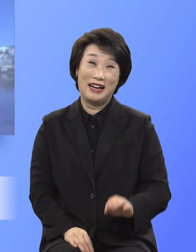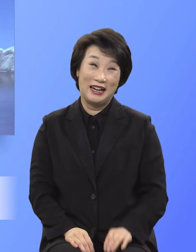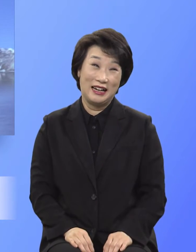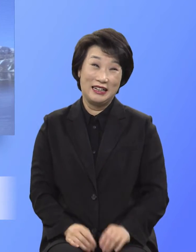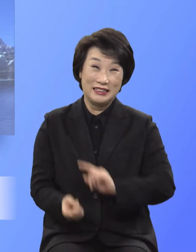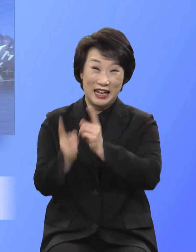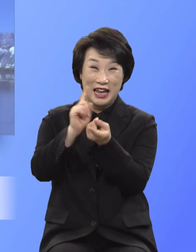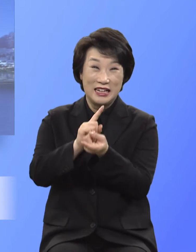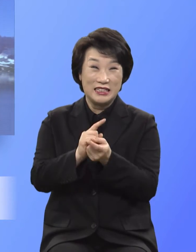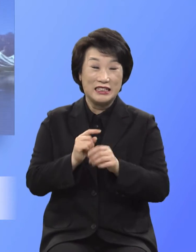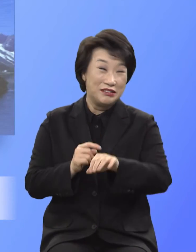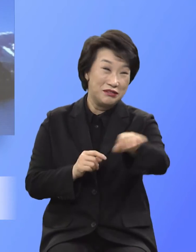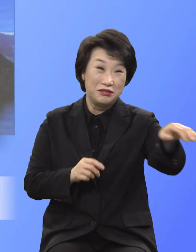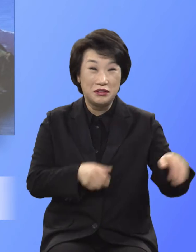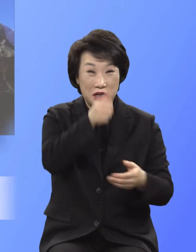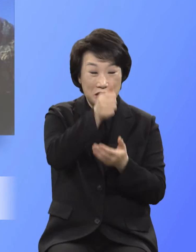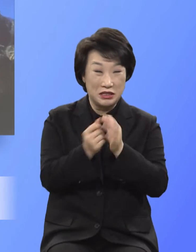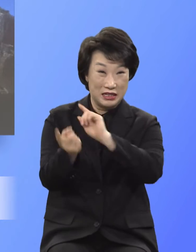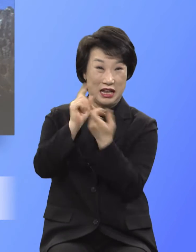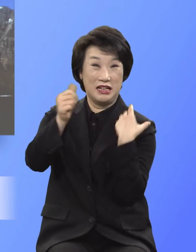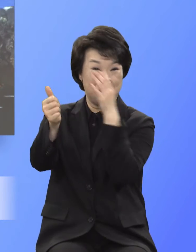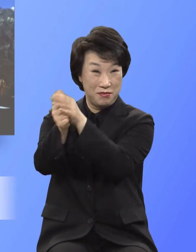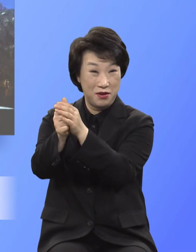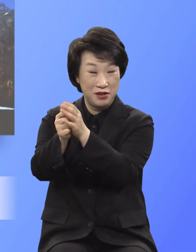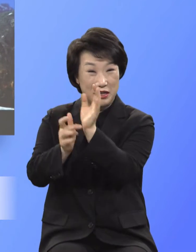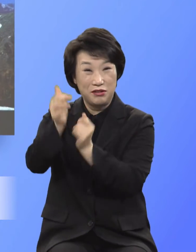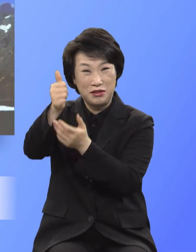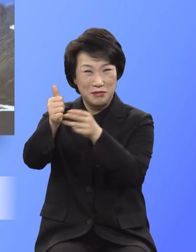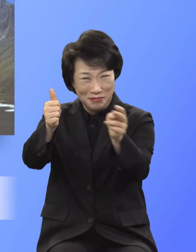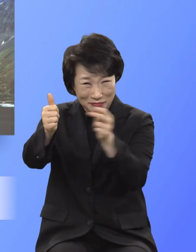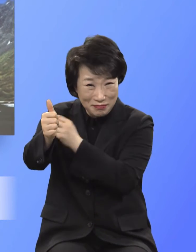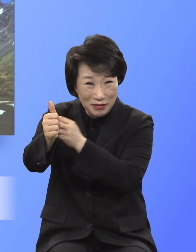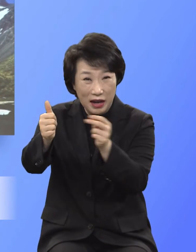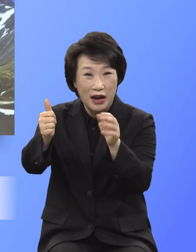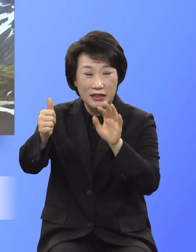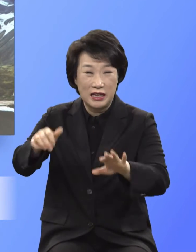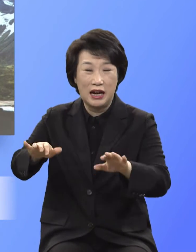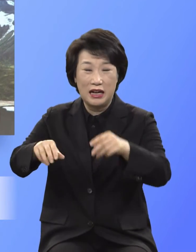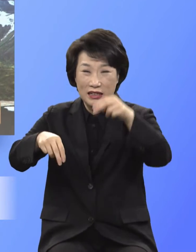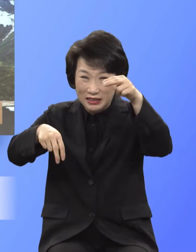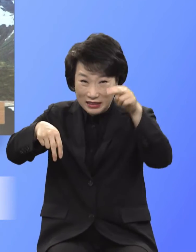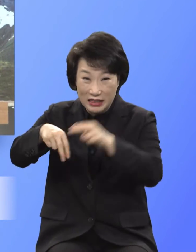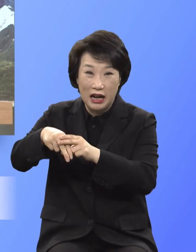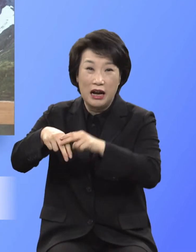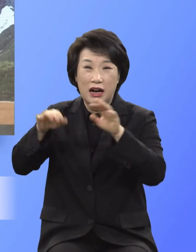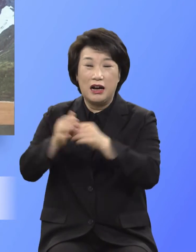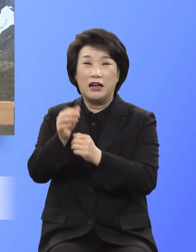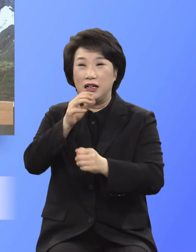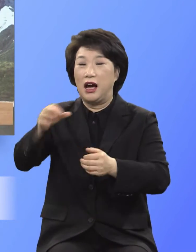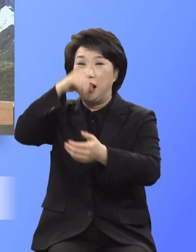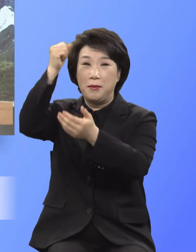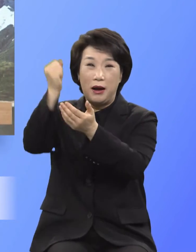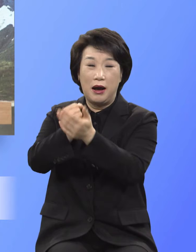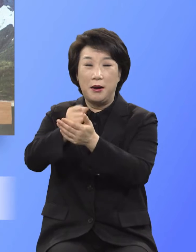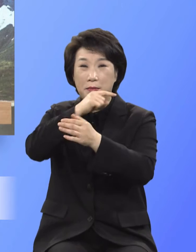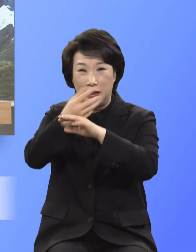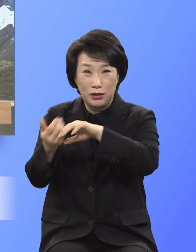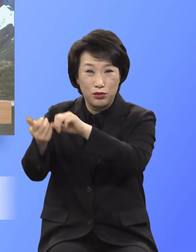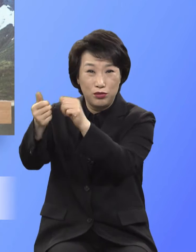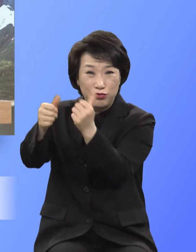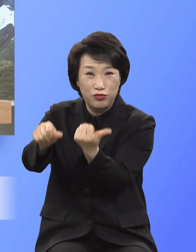하면 대신 그들의 죄를 짊어지고 목인매를 맞고 주주의 나무에서 십자가에 피